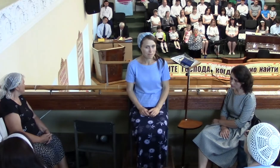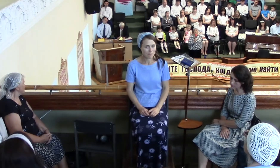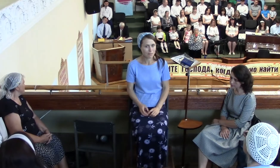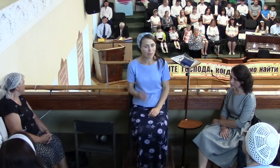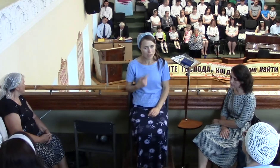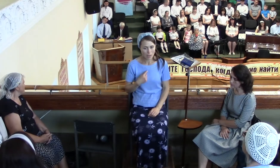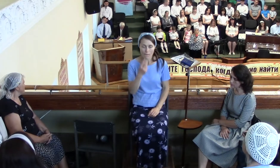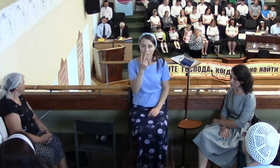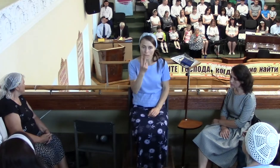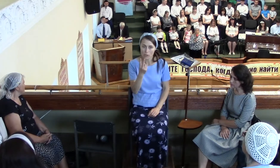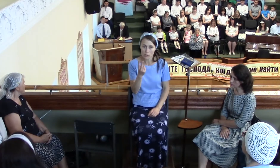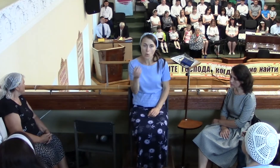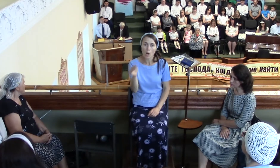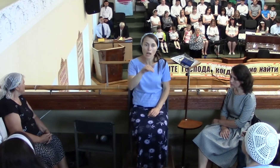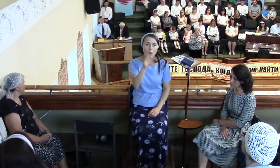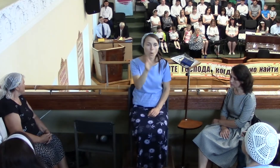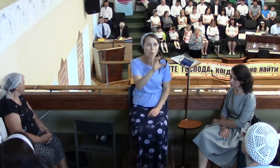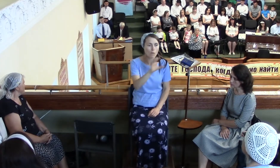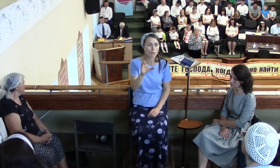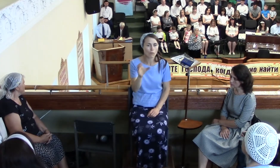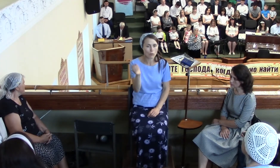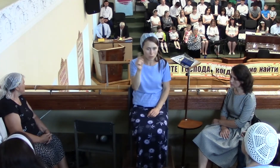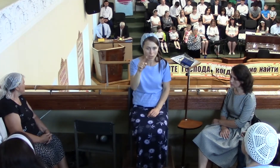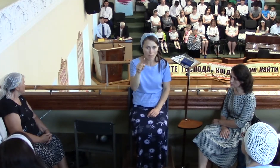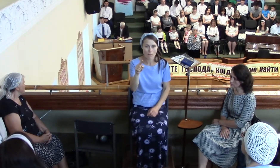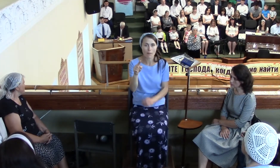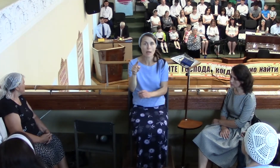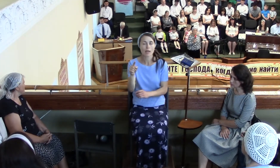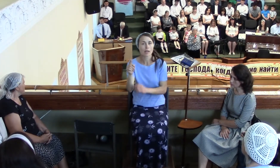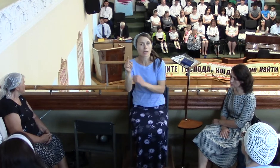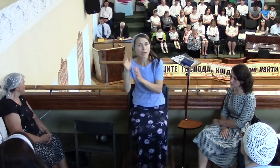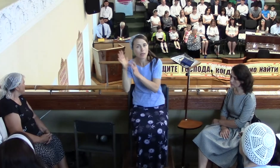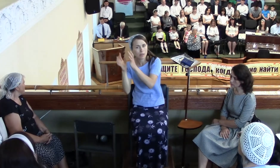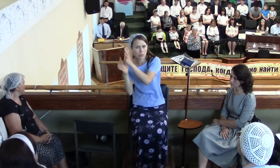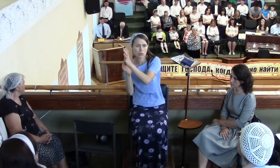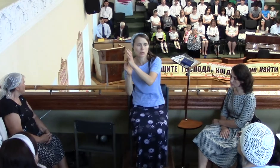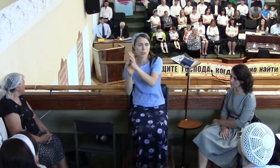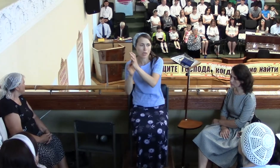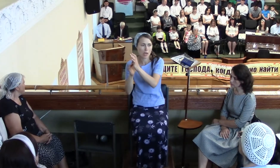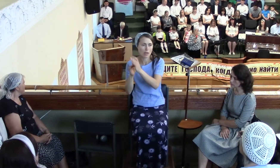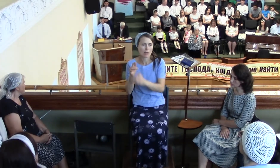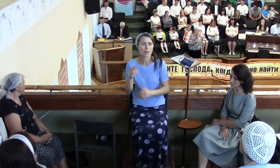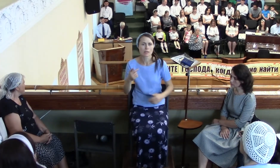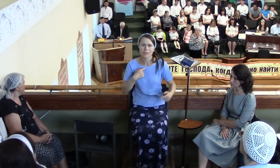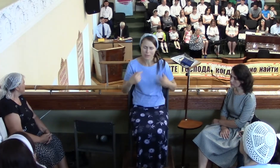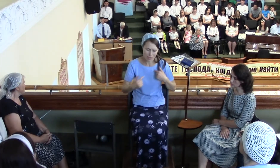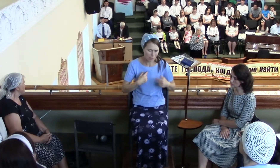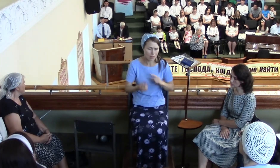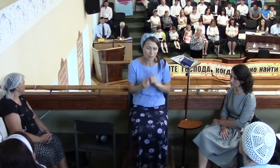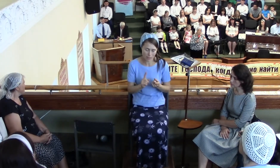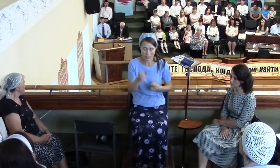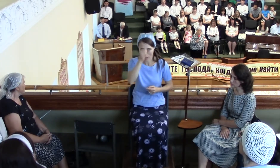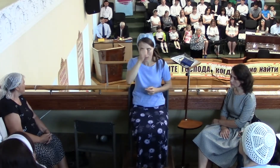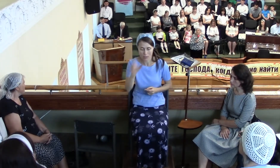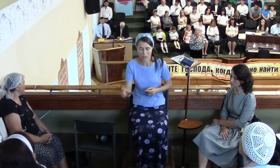Я вижу Голгофу, на ней Иисуса, Мессию, страдальца за грешных